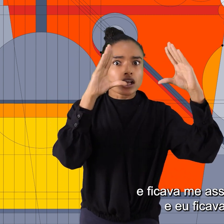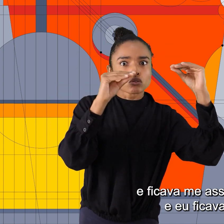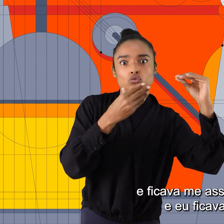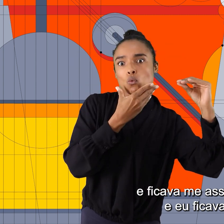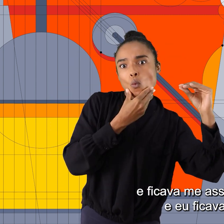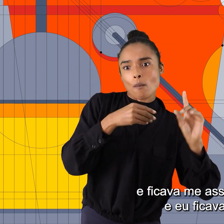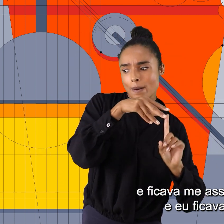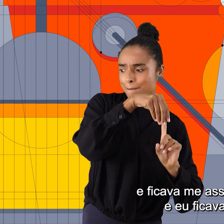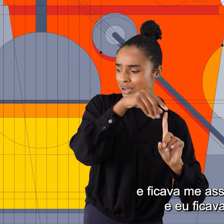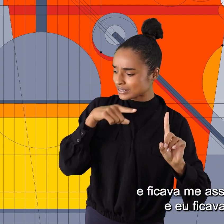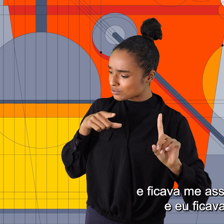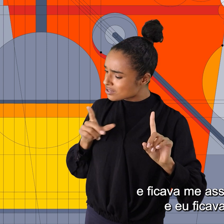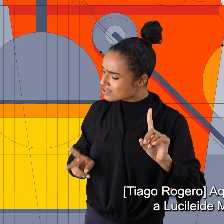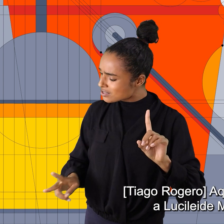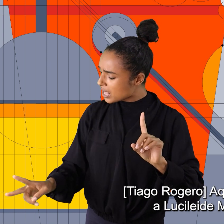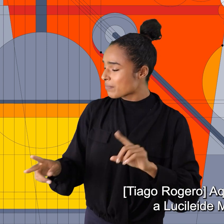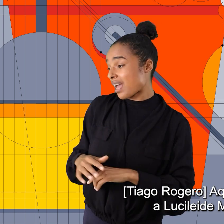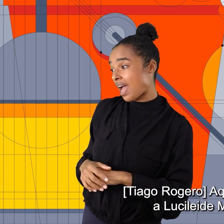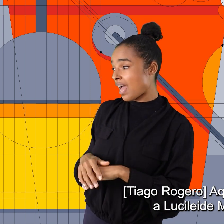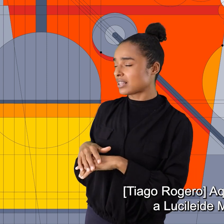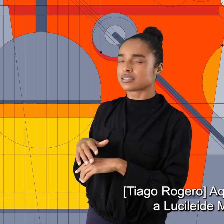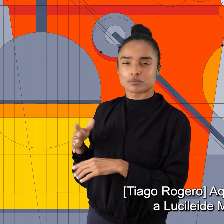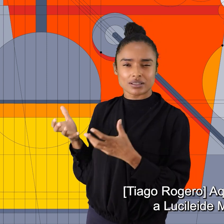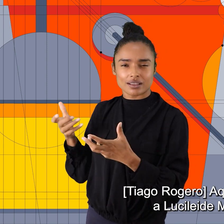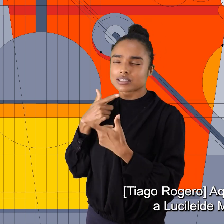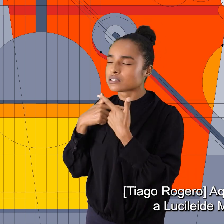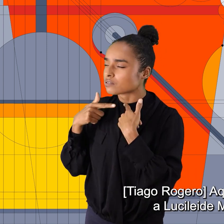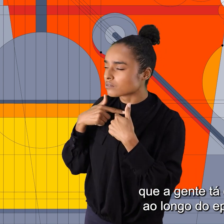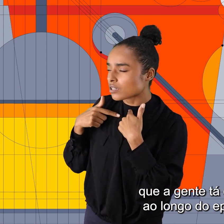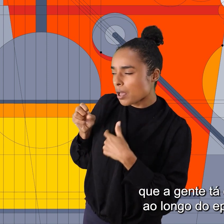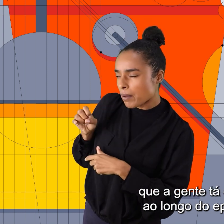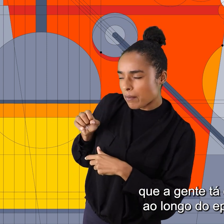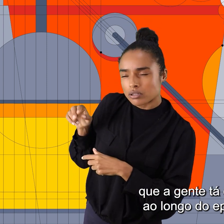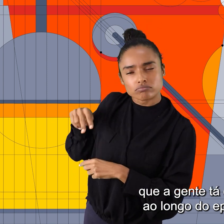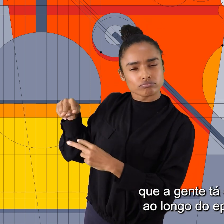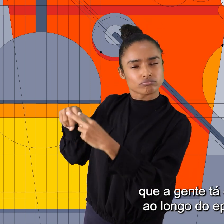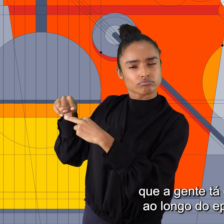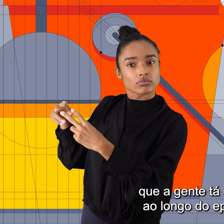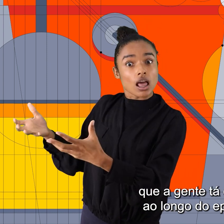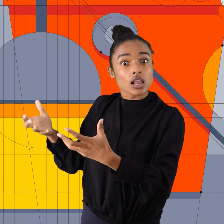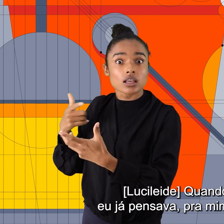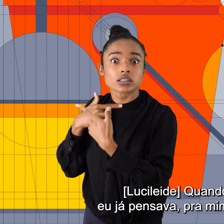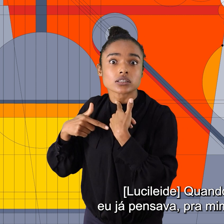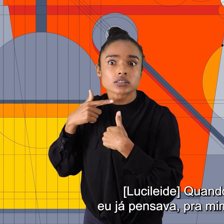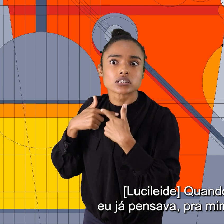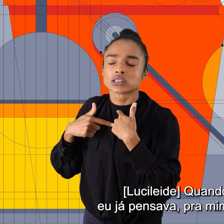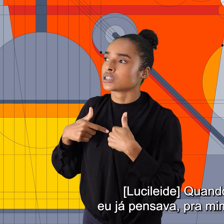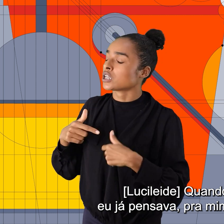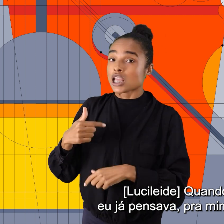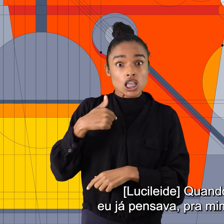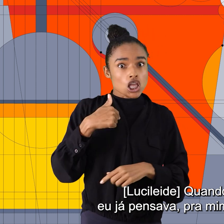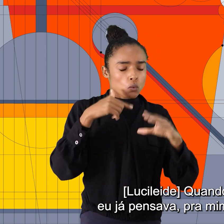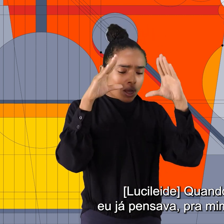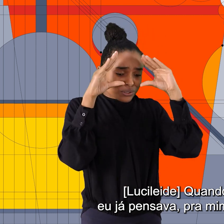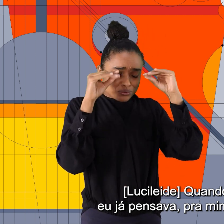casa e ficava me assediando. Aqui de novo a Lucileide Mafra, que a gente está ouvindo ao longo do episódio. Quando anoiteceu, eu já